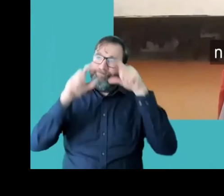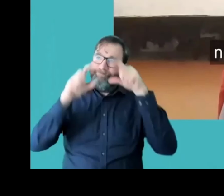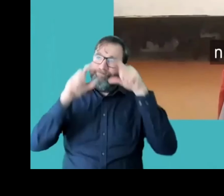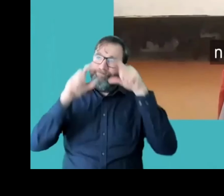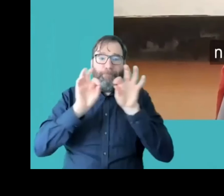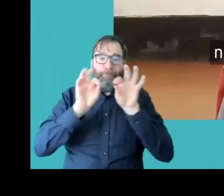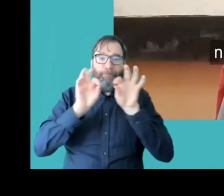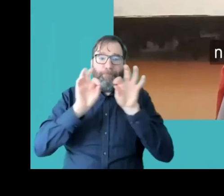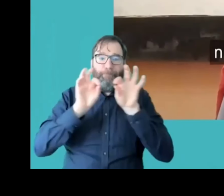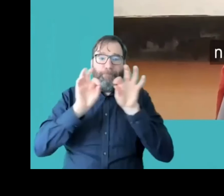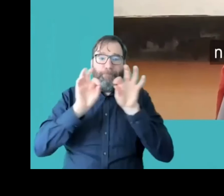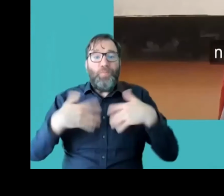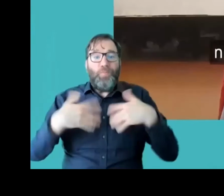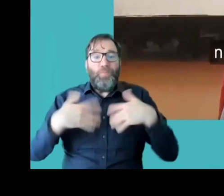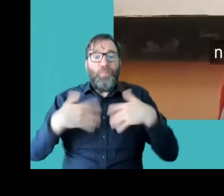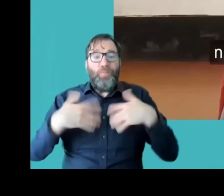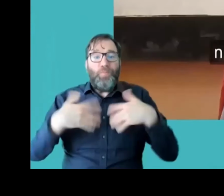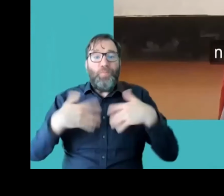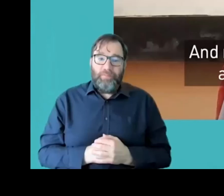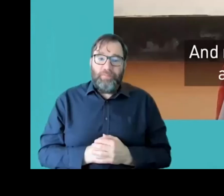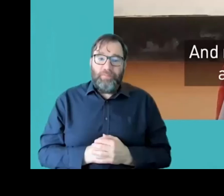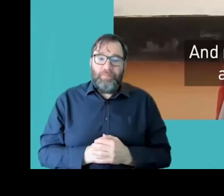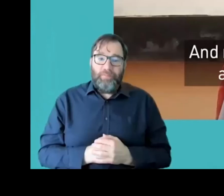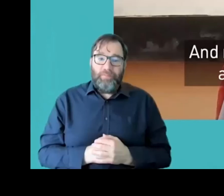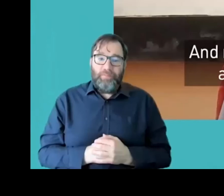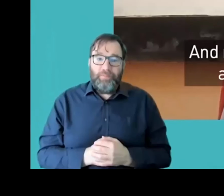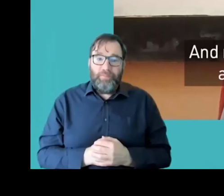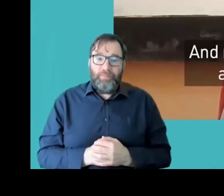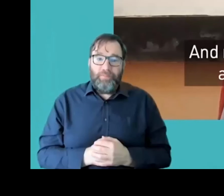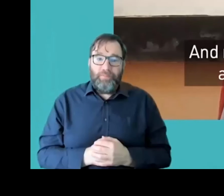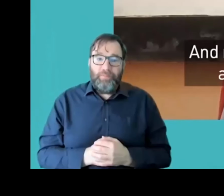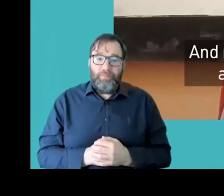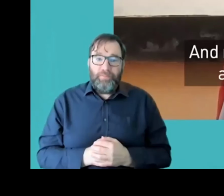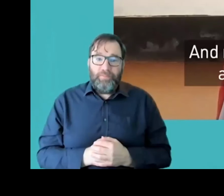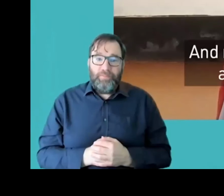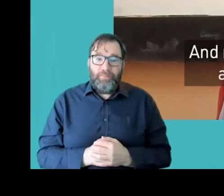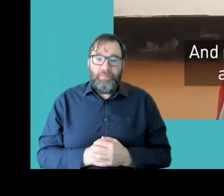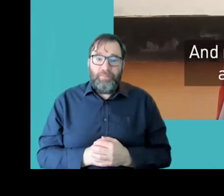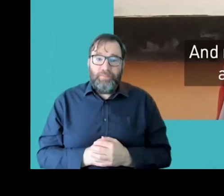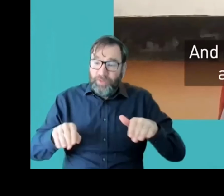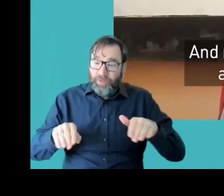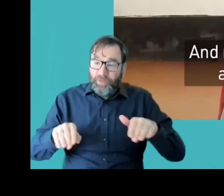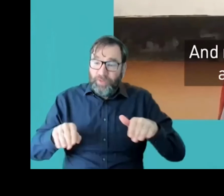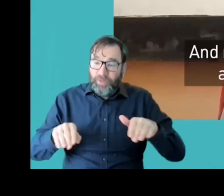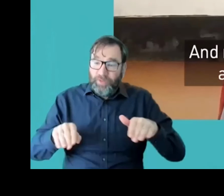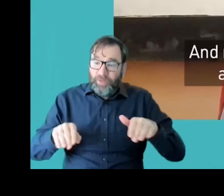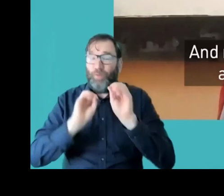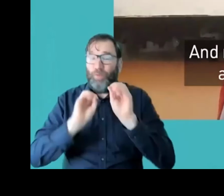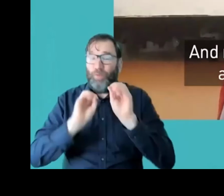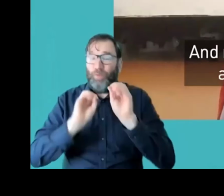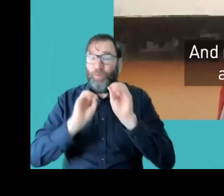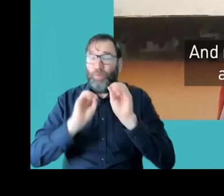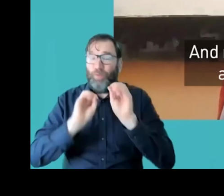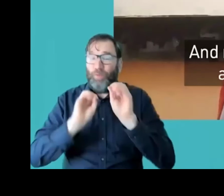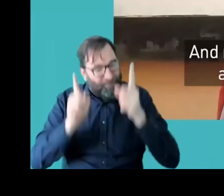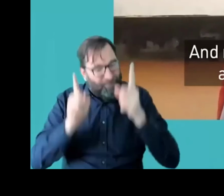Gõ Để